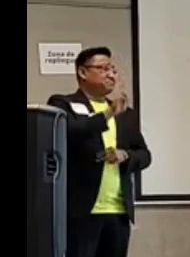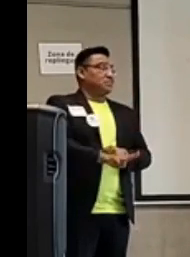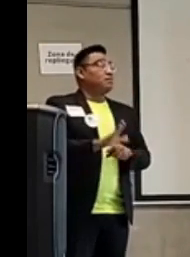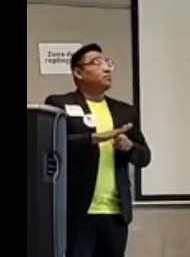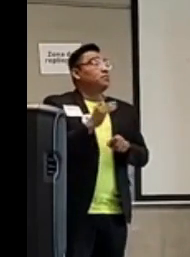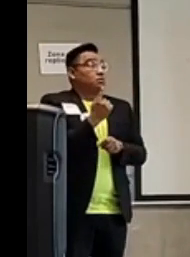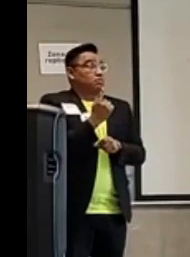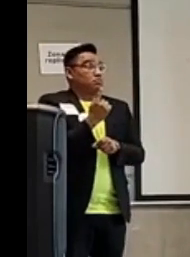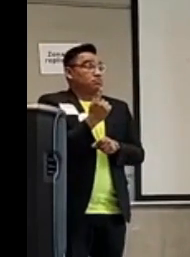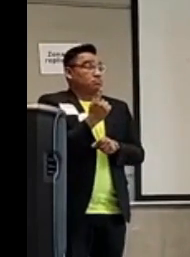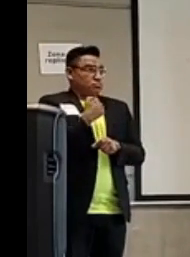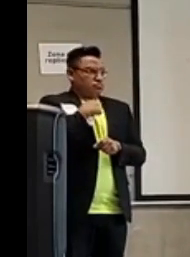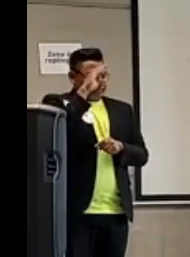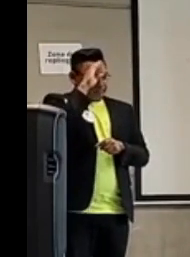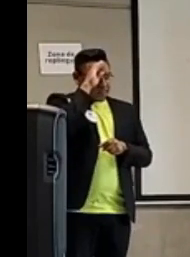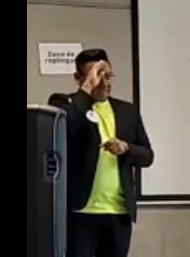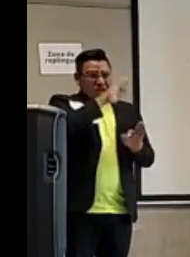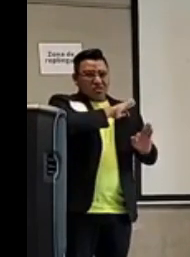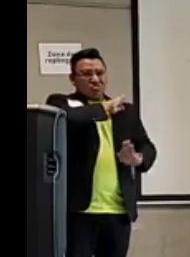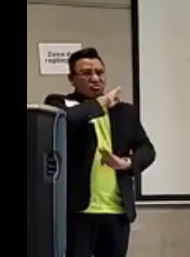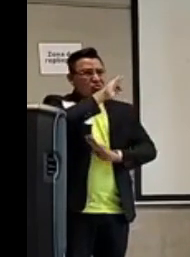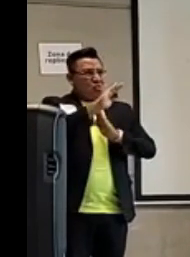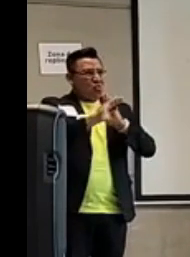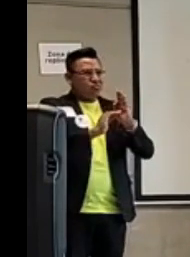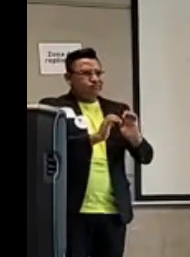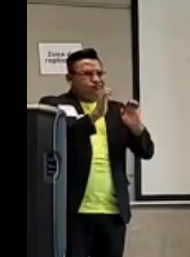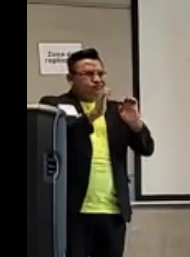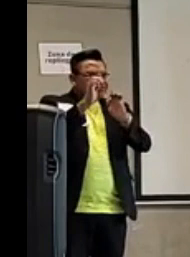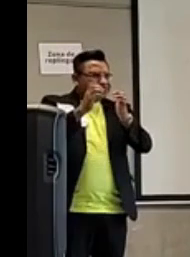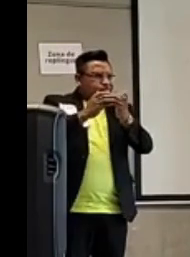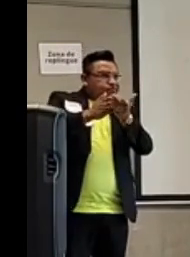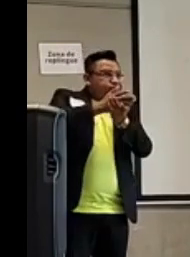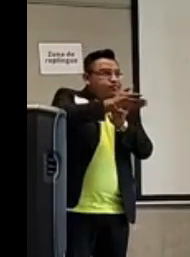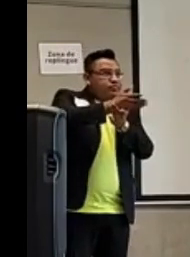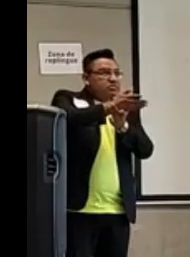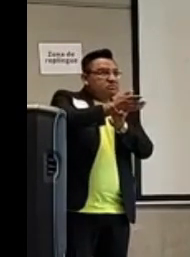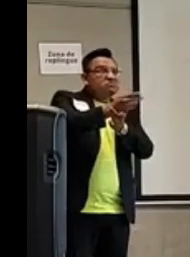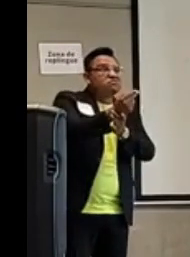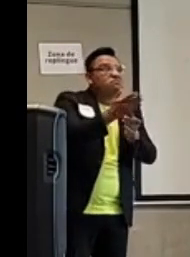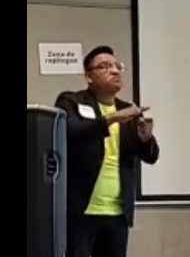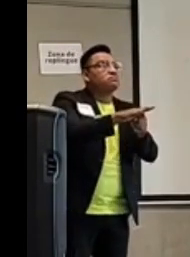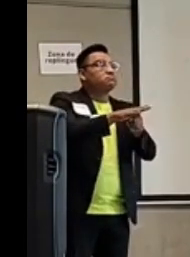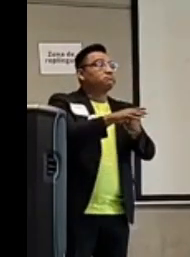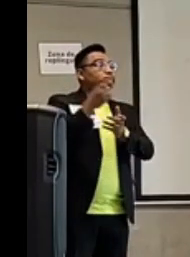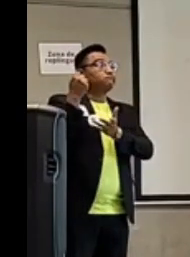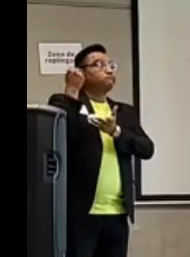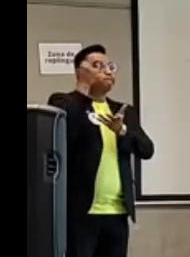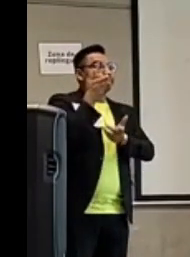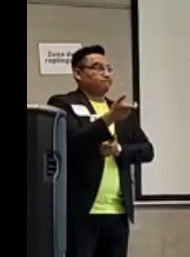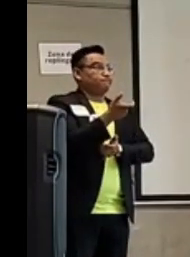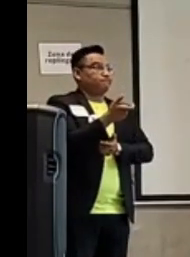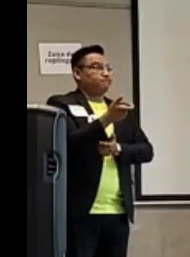hacer accesibles toda la infraestructura urbana se necesita dinero para hacer accesibilidad en las comunicaciones